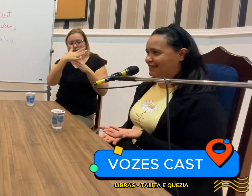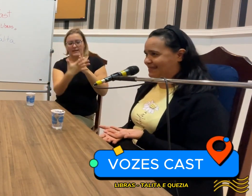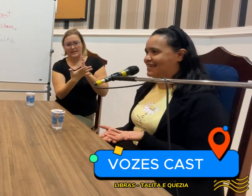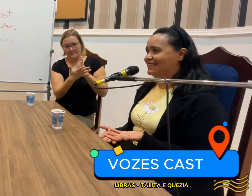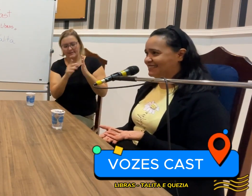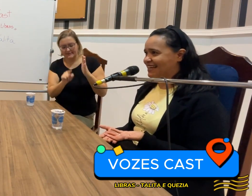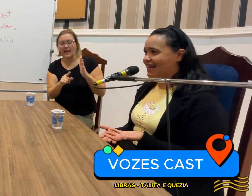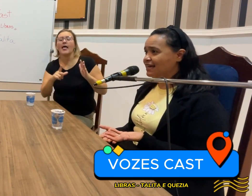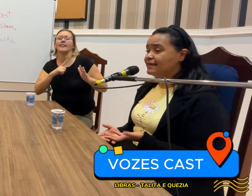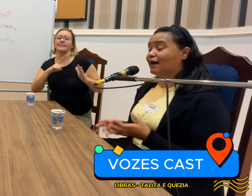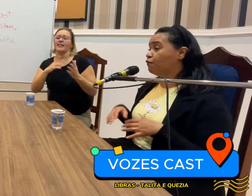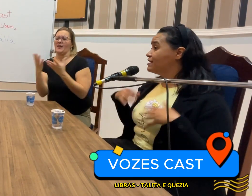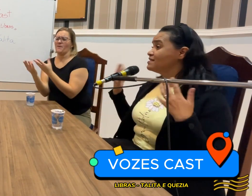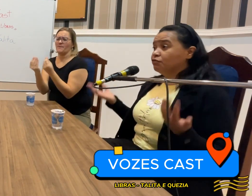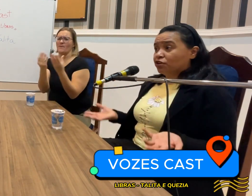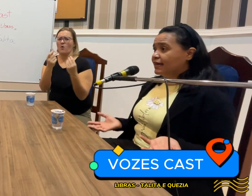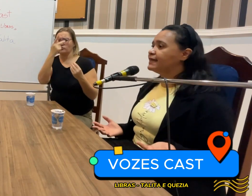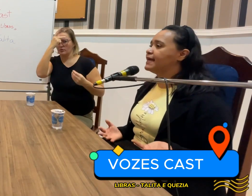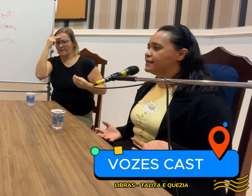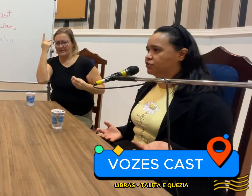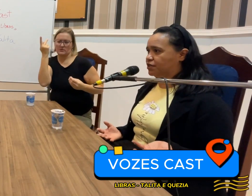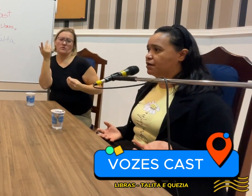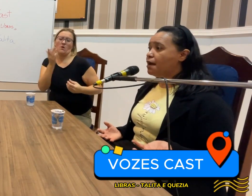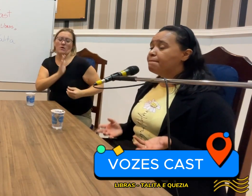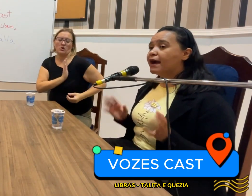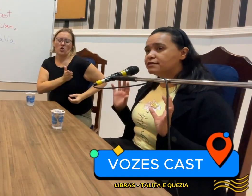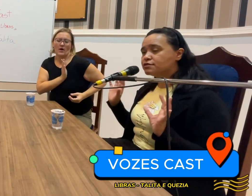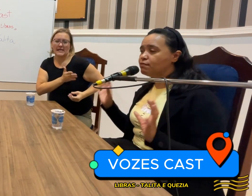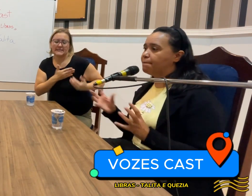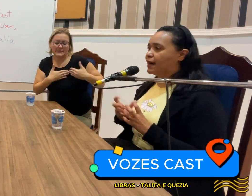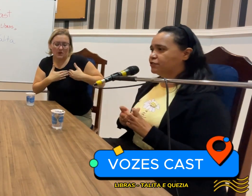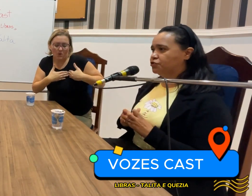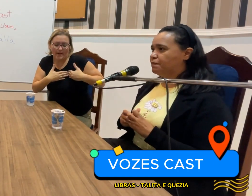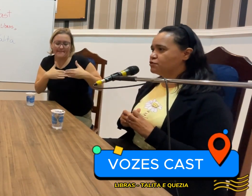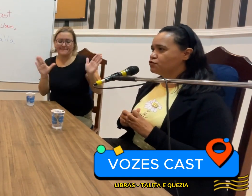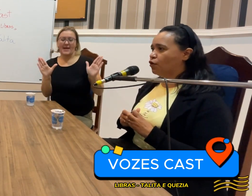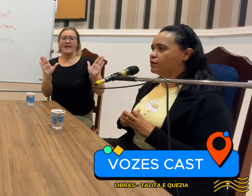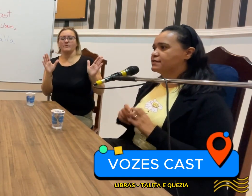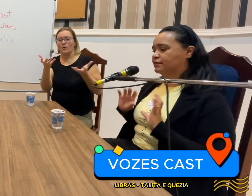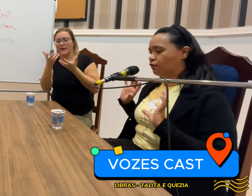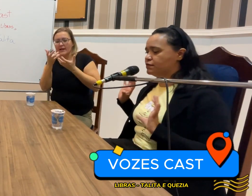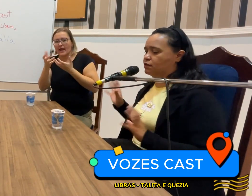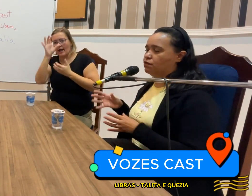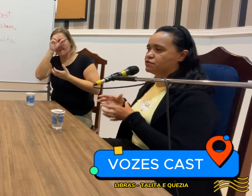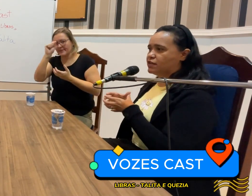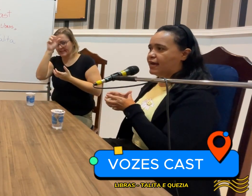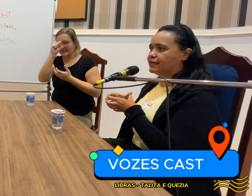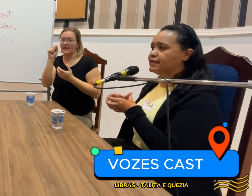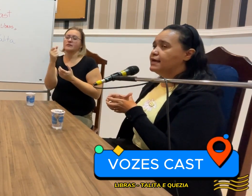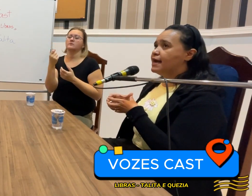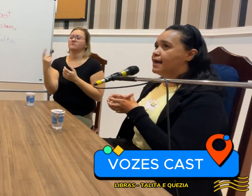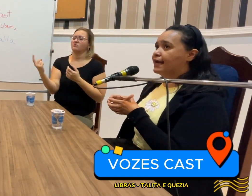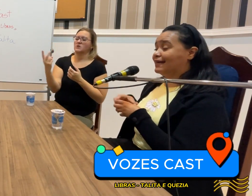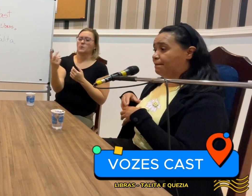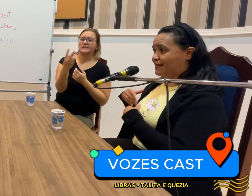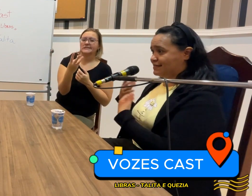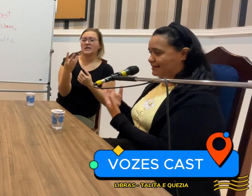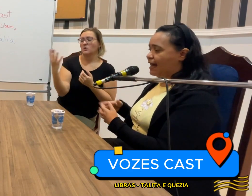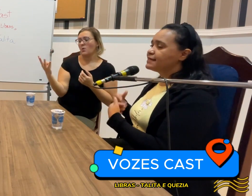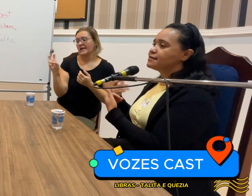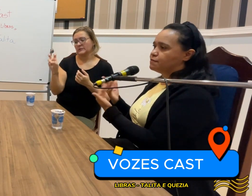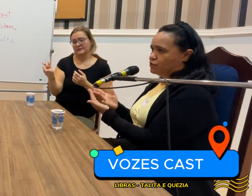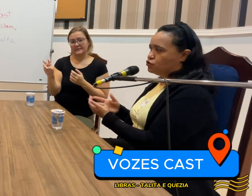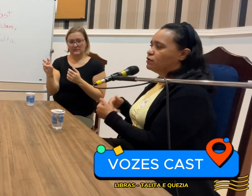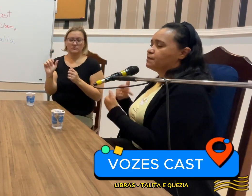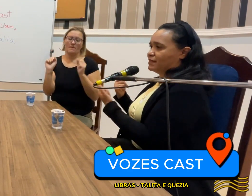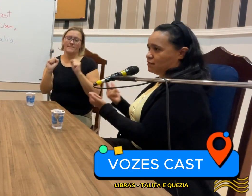em aprender, Exatamente. né? Talvez não toda a igreja, mas uma parte de pessoas. Então você consegue